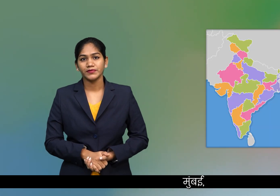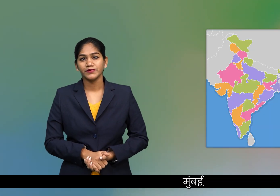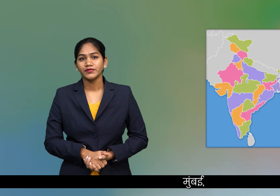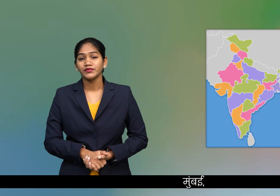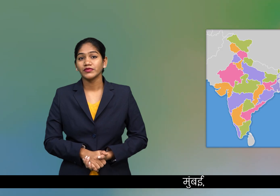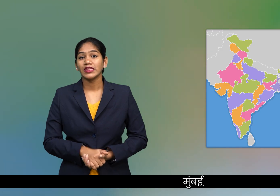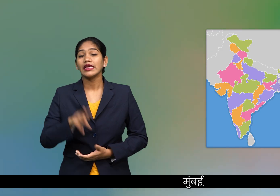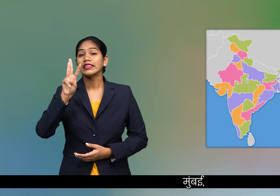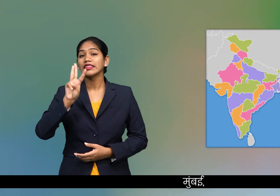मुंबई,